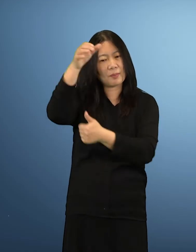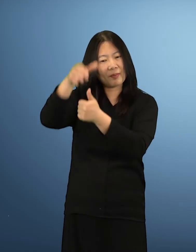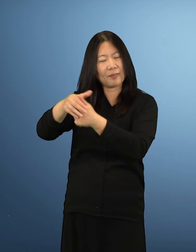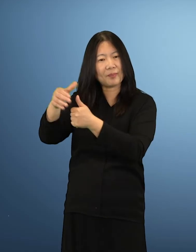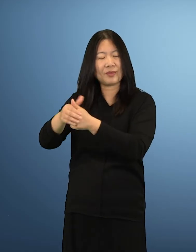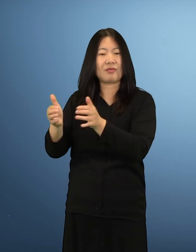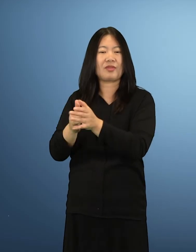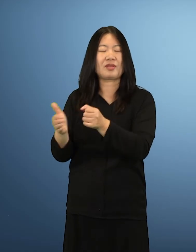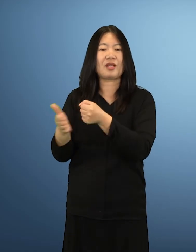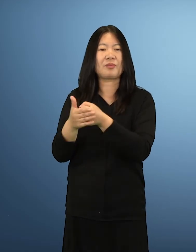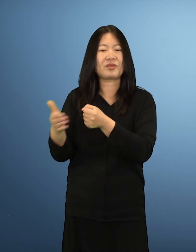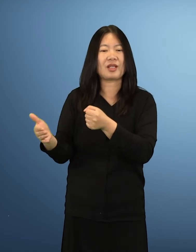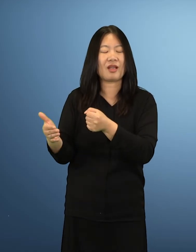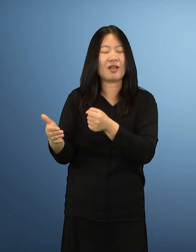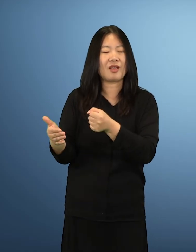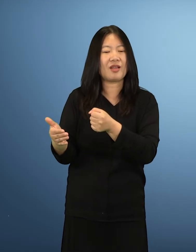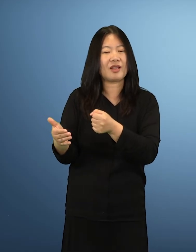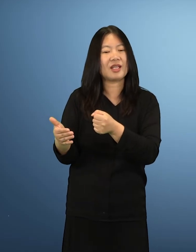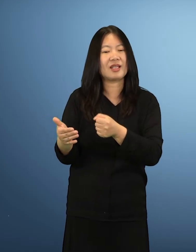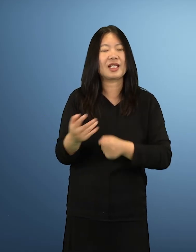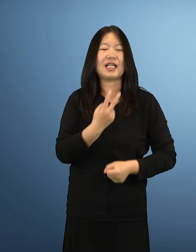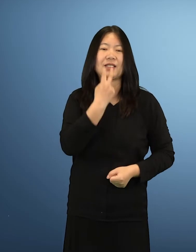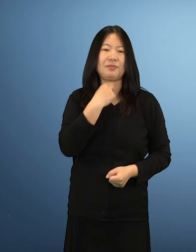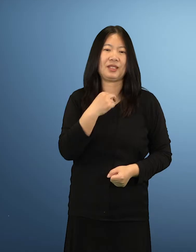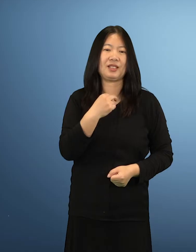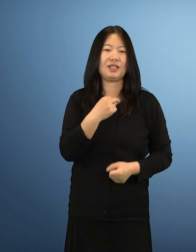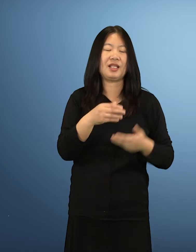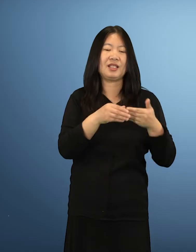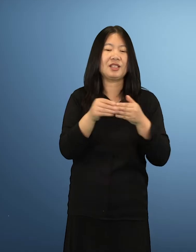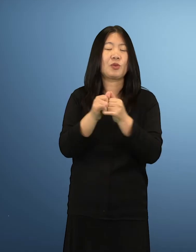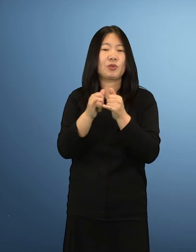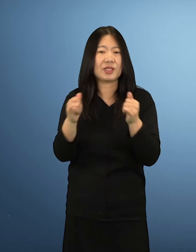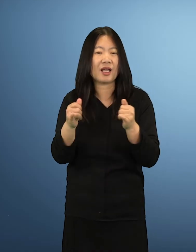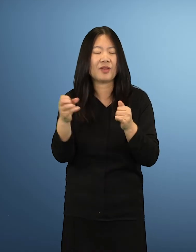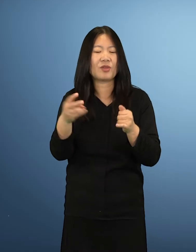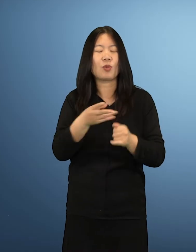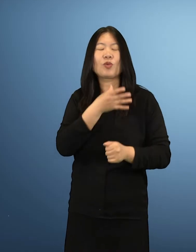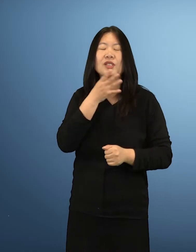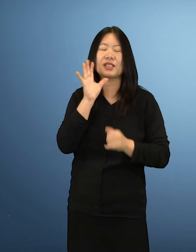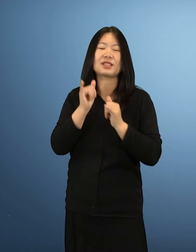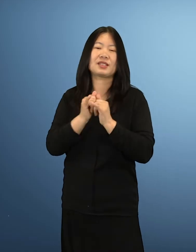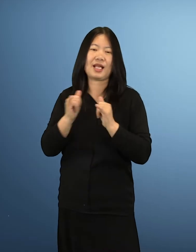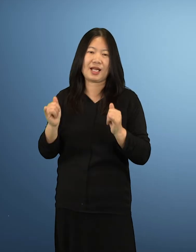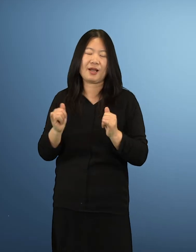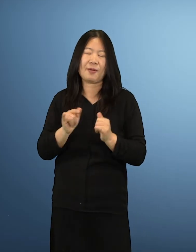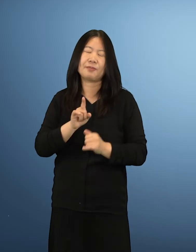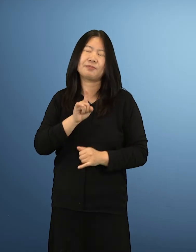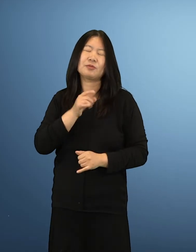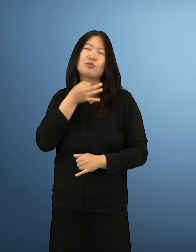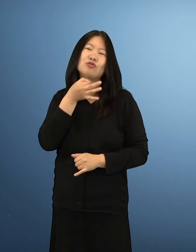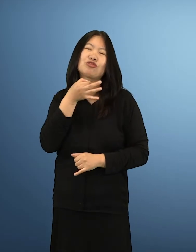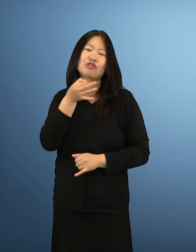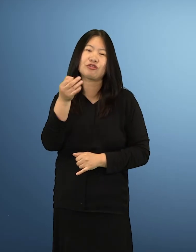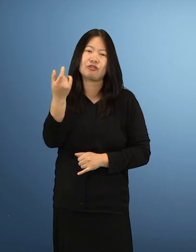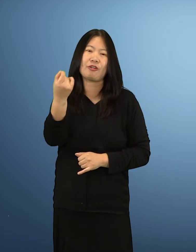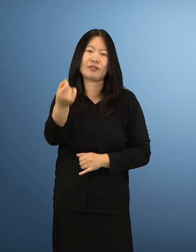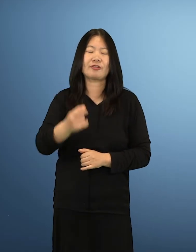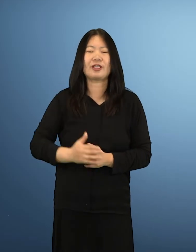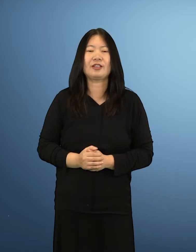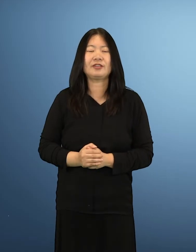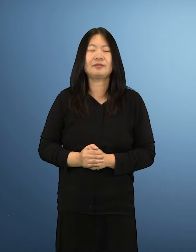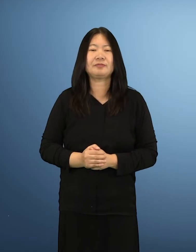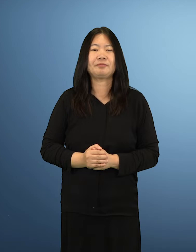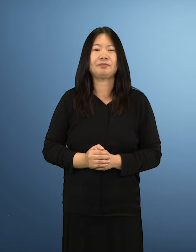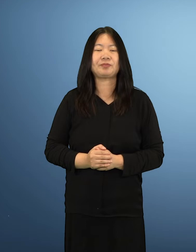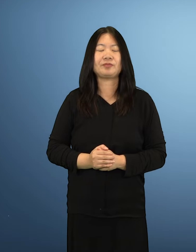했어요. 그래서 둘 다 의미가 맞습니다. 나이 많은 사람이기도 하고 또 지도자들을 말하는 것이기도